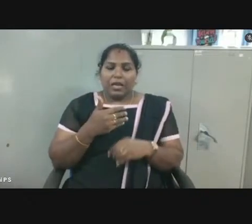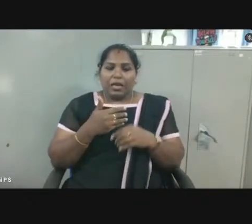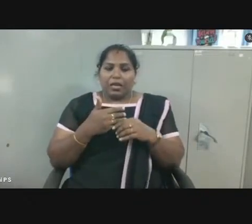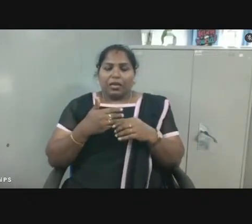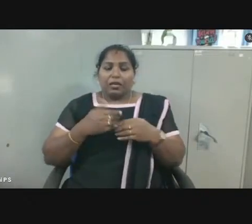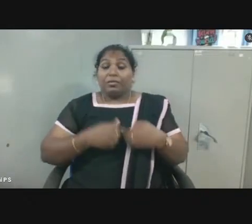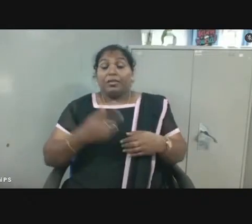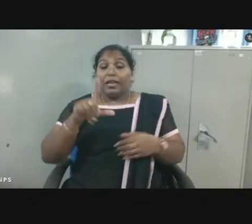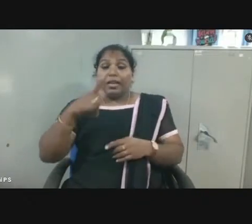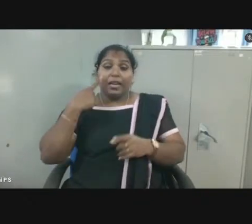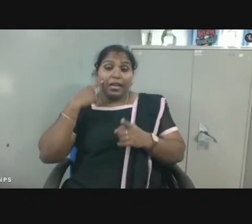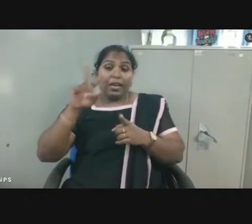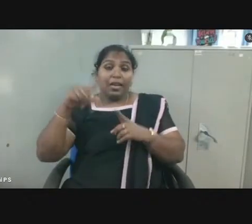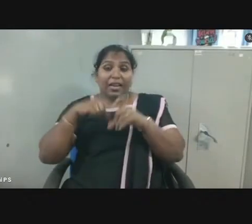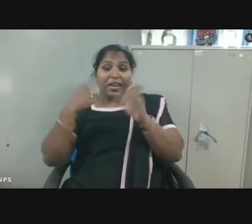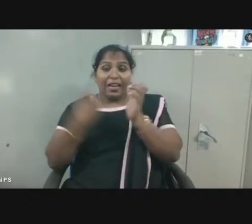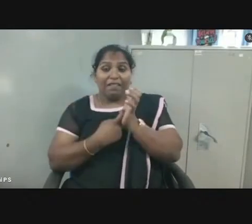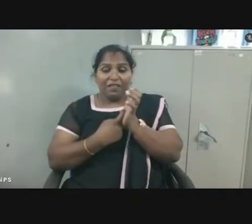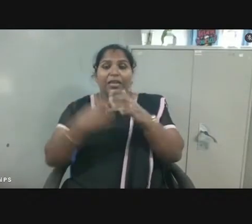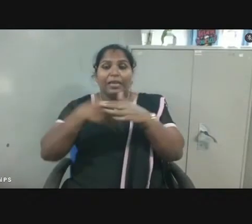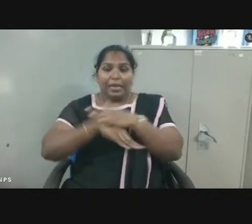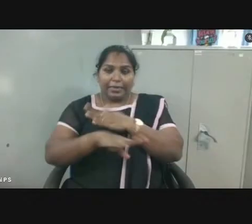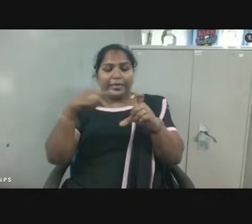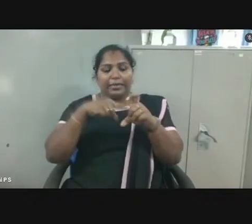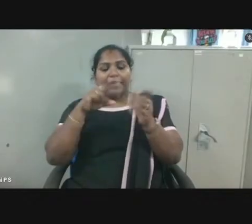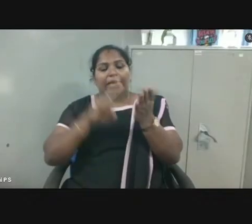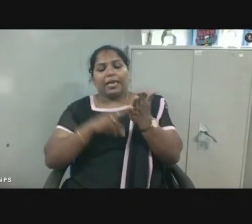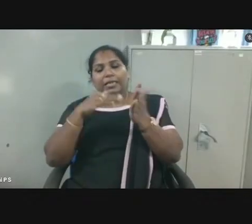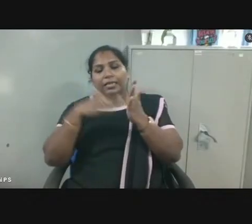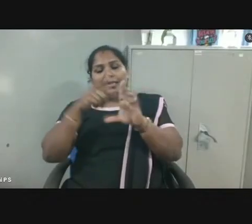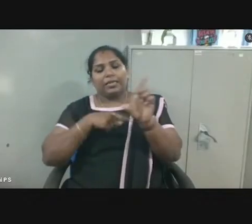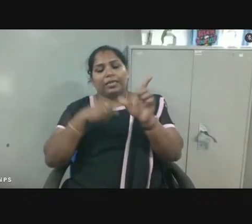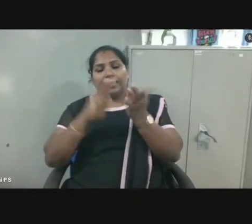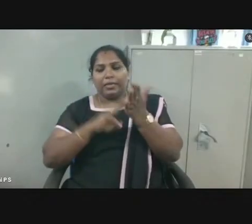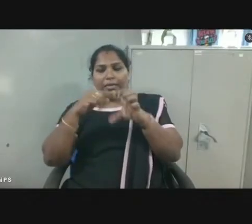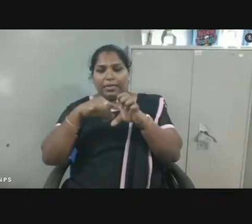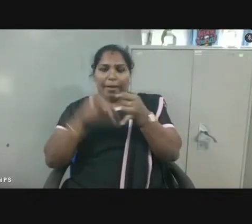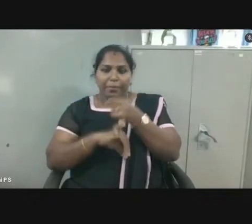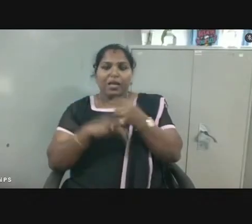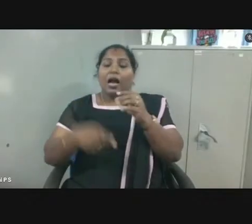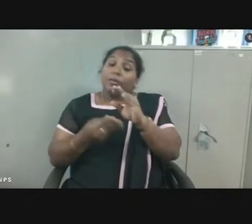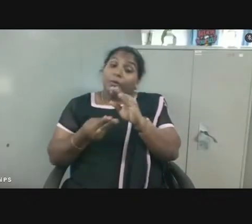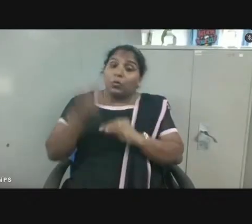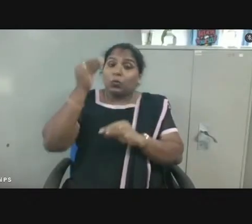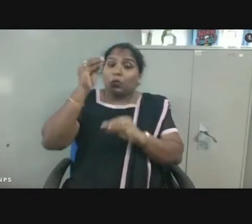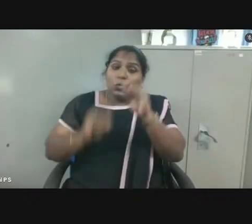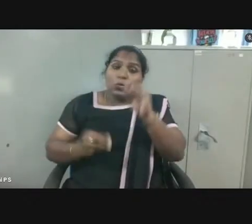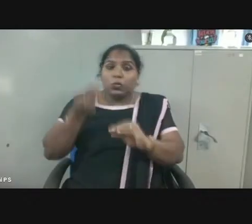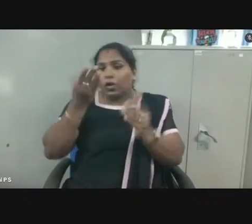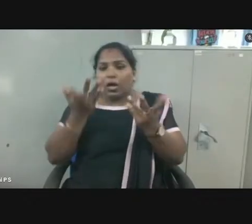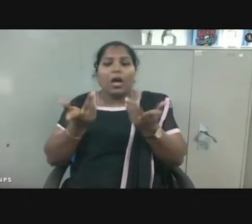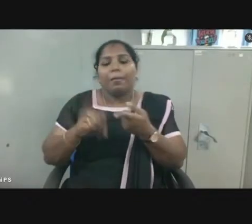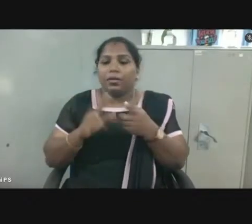അതും പലപ്പോഴും കൂടി ഇരിക്കാനുള്ള ഒരു സാധ്യതയുണ്ട്. ഇനി അടുത്ത ലെവലാ, അപ്പൊ നമ്മള് ഈ